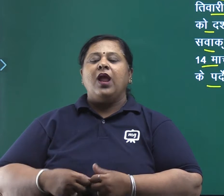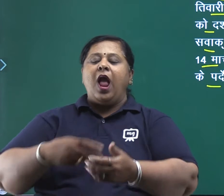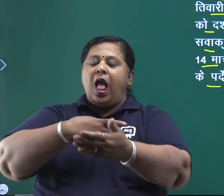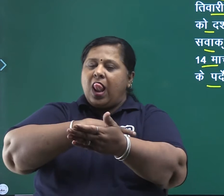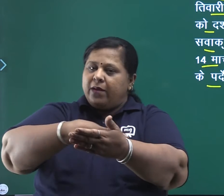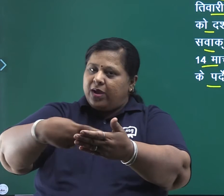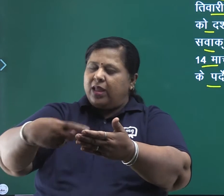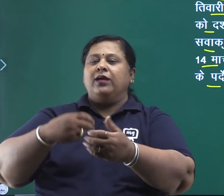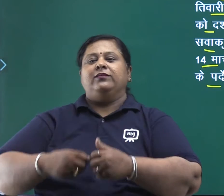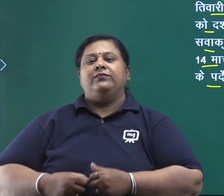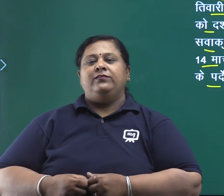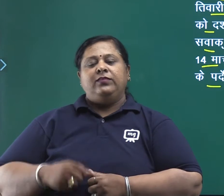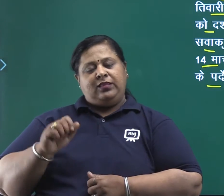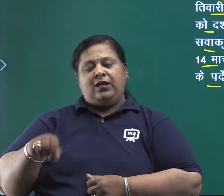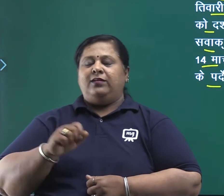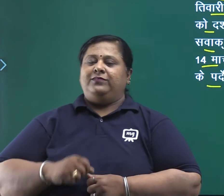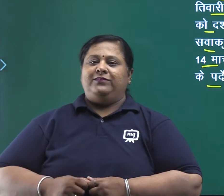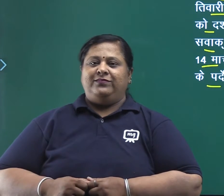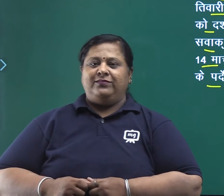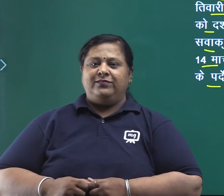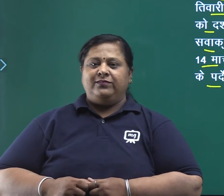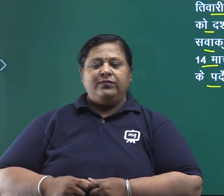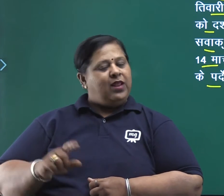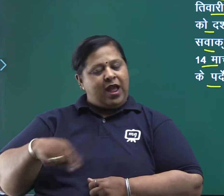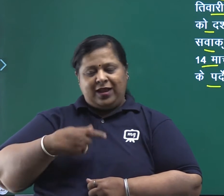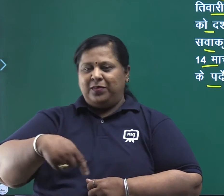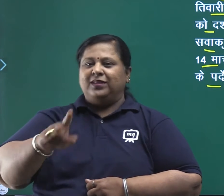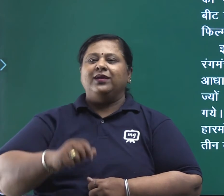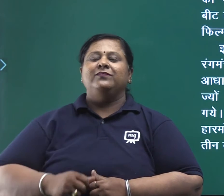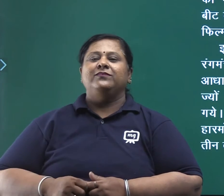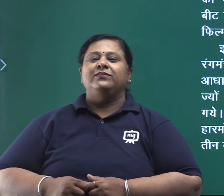आलम आरा था। आगे बढ़ते हैं।